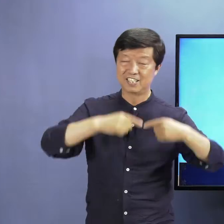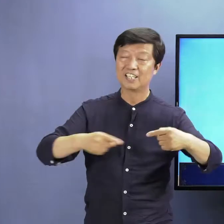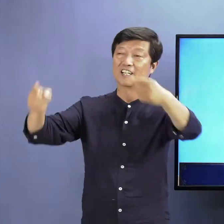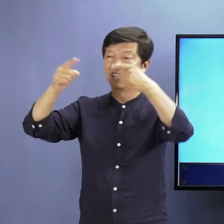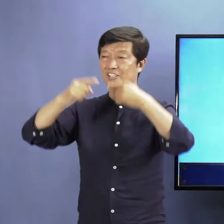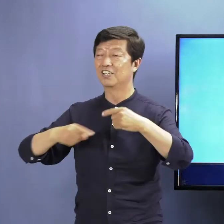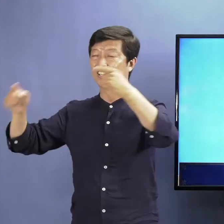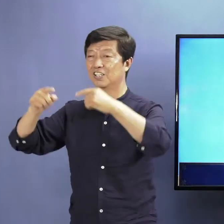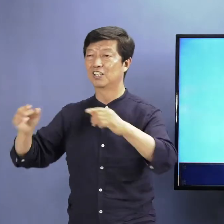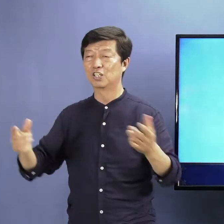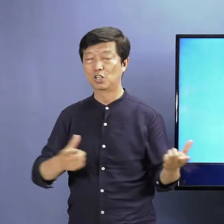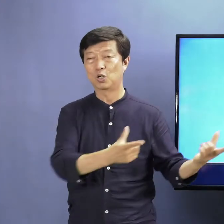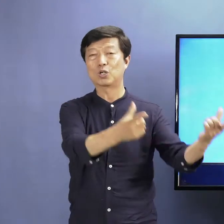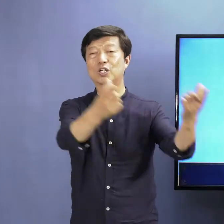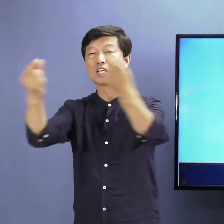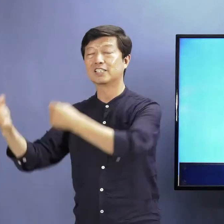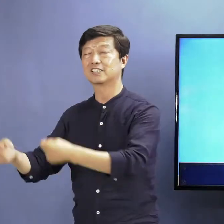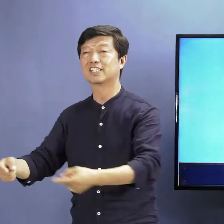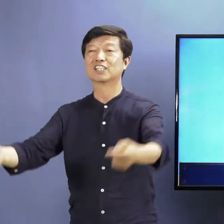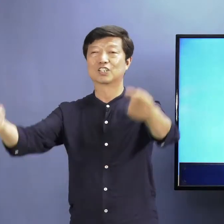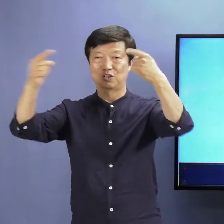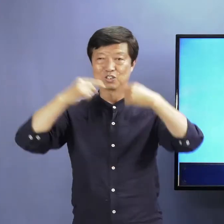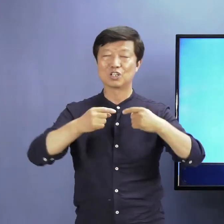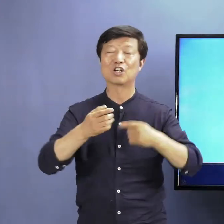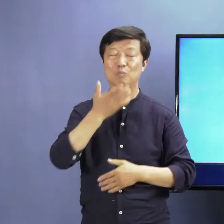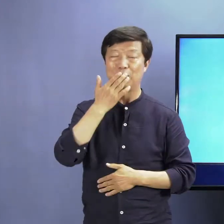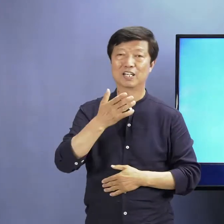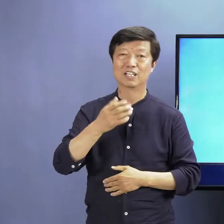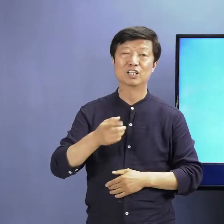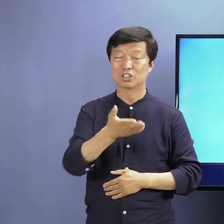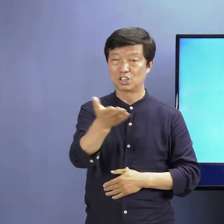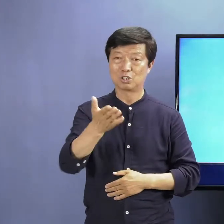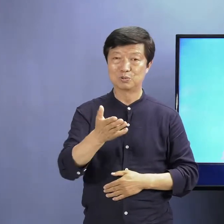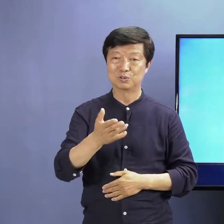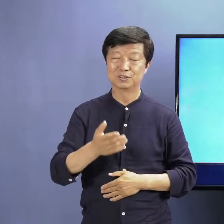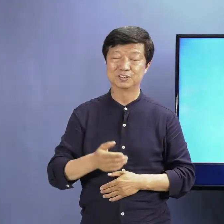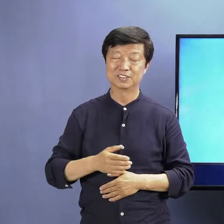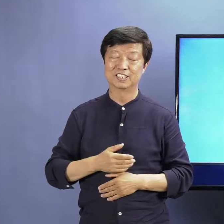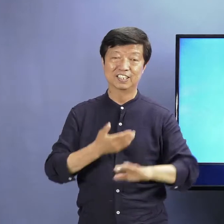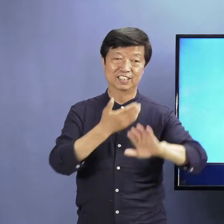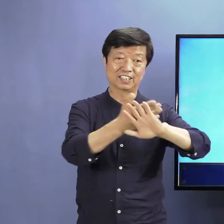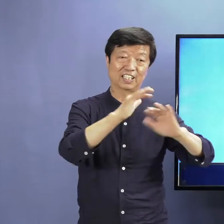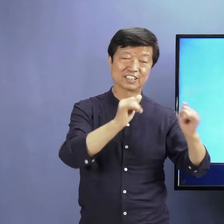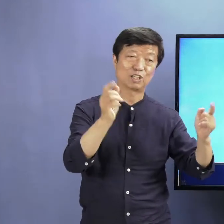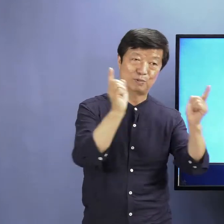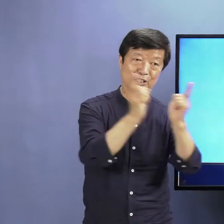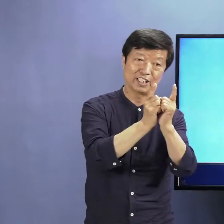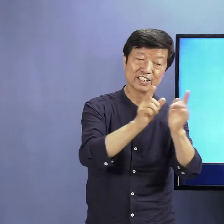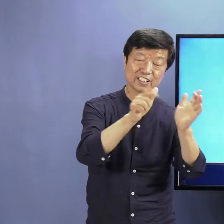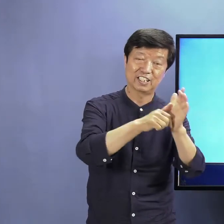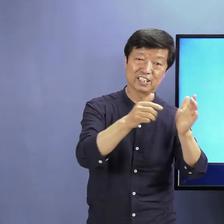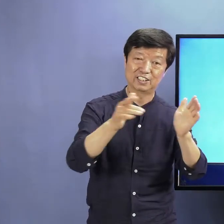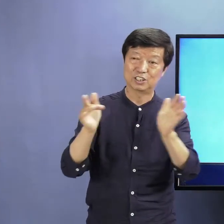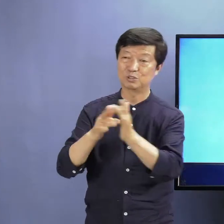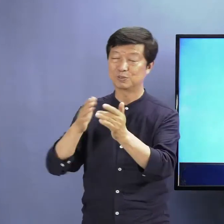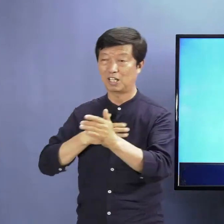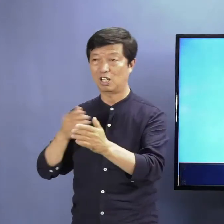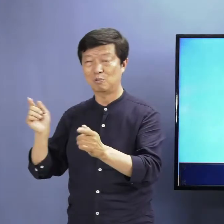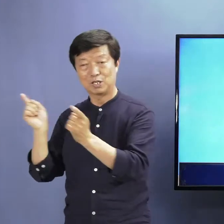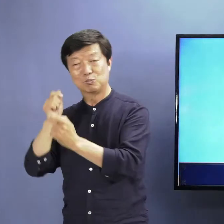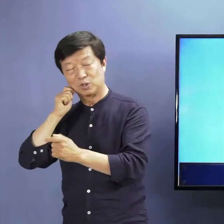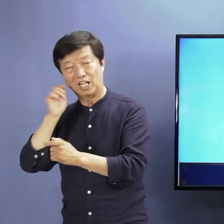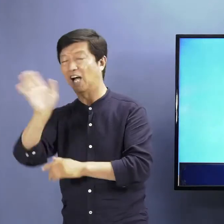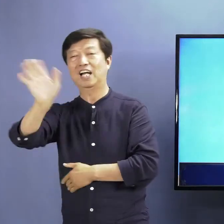동시에. 그것도 걱정하지 마세요. 저 사람 만나면 나한테까지 안 오셔도 됩니다. 그런 걱정할 필요